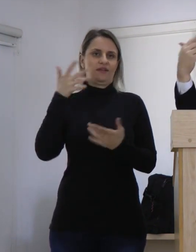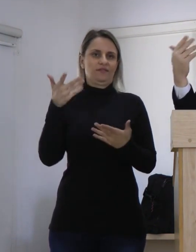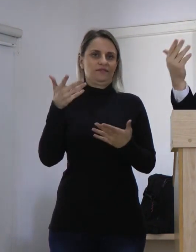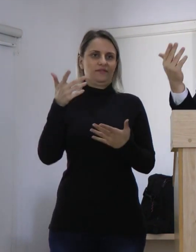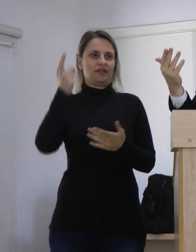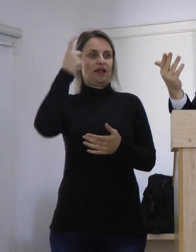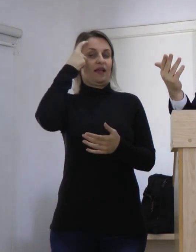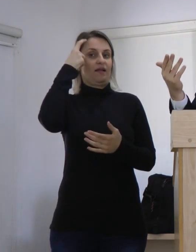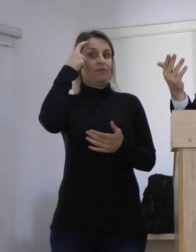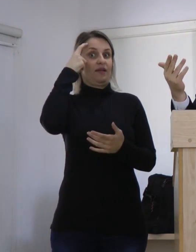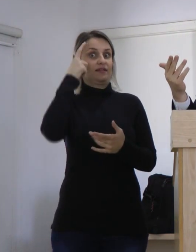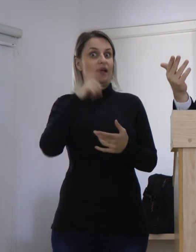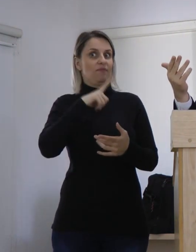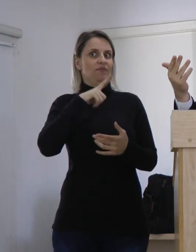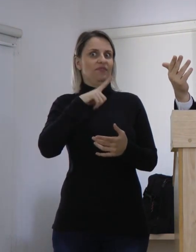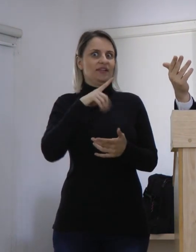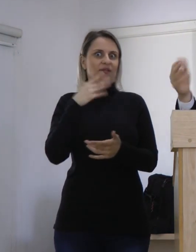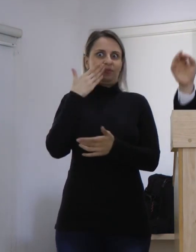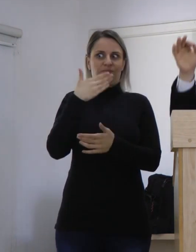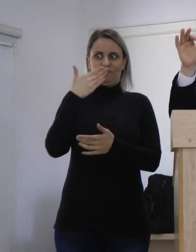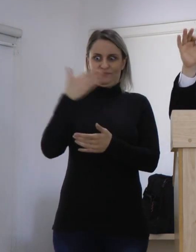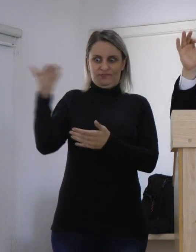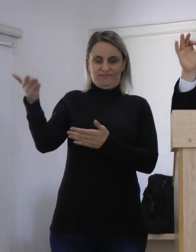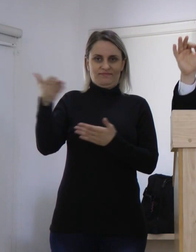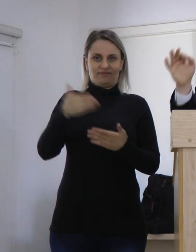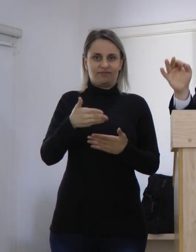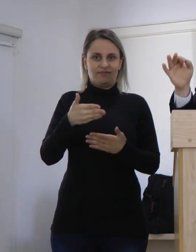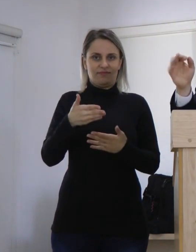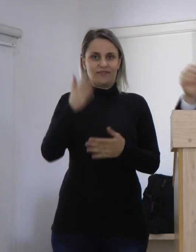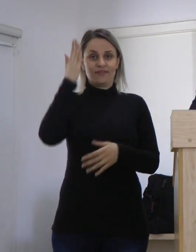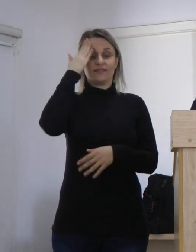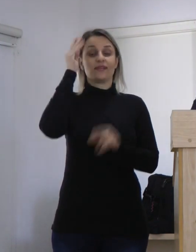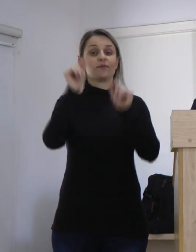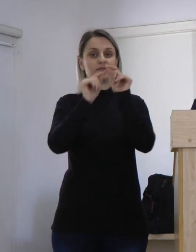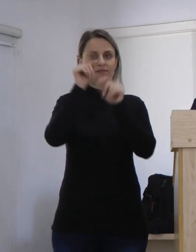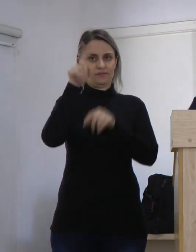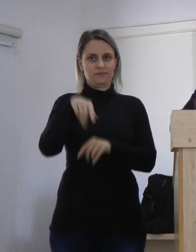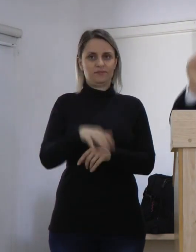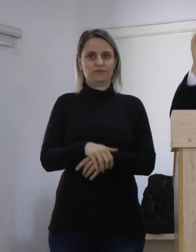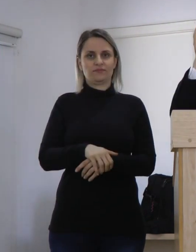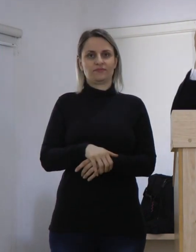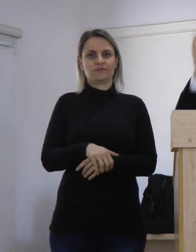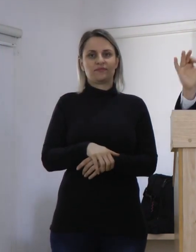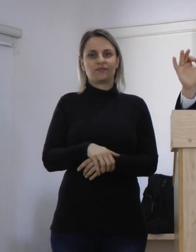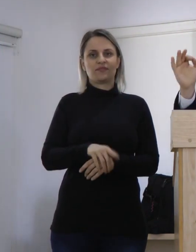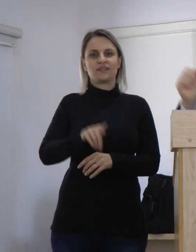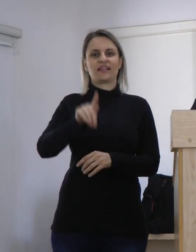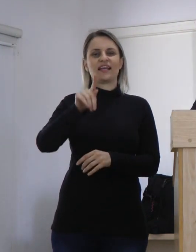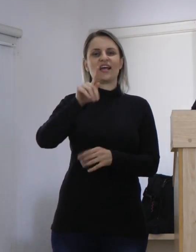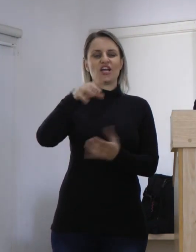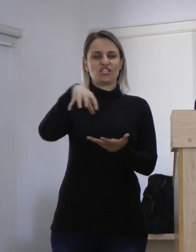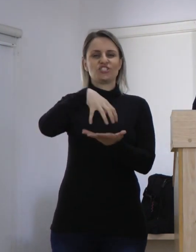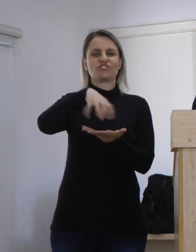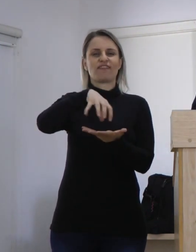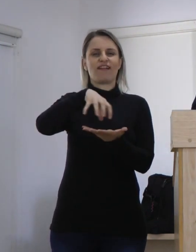não, mas deve ter uma sobremesa. Vocês sabem qual é a sobremesa que tem no spa? Gelatina Tarte.